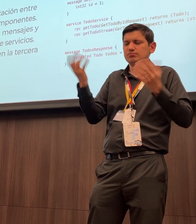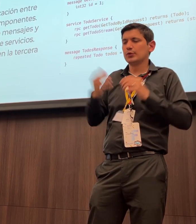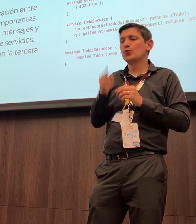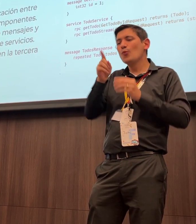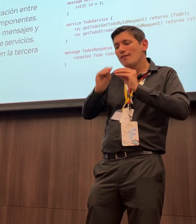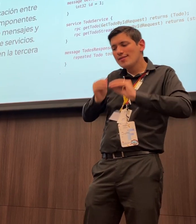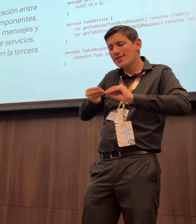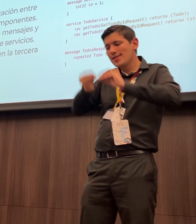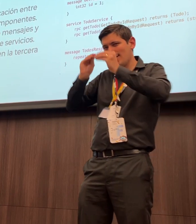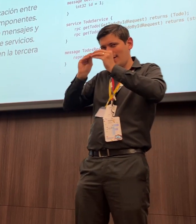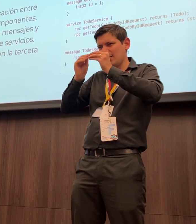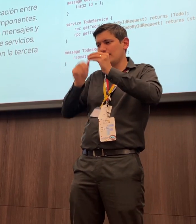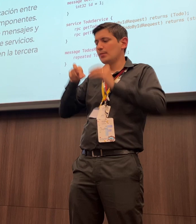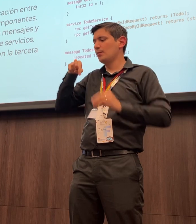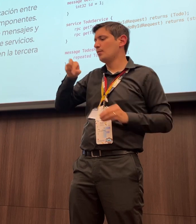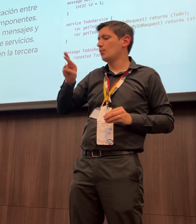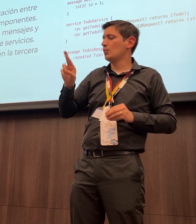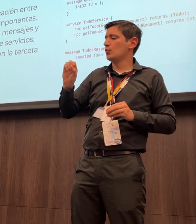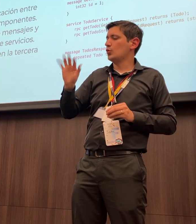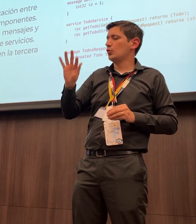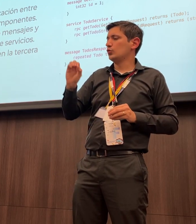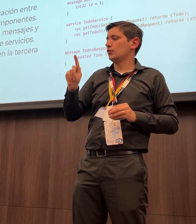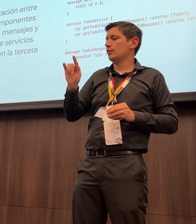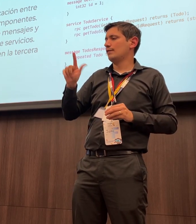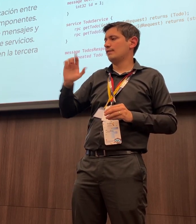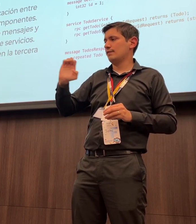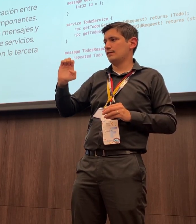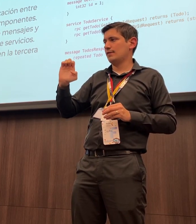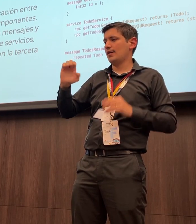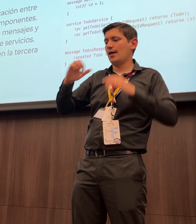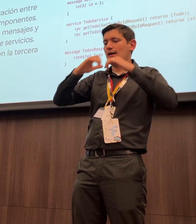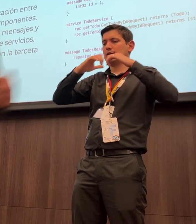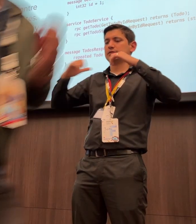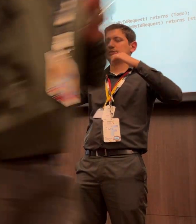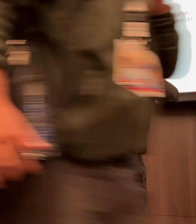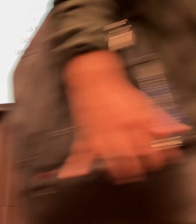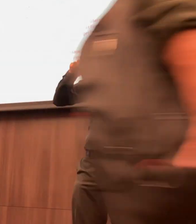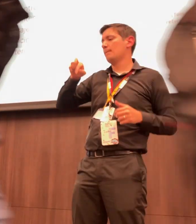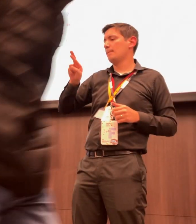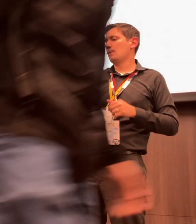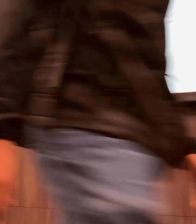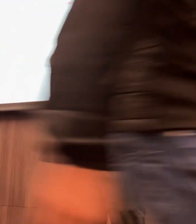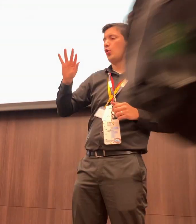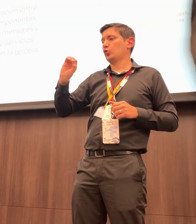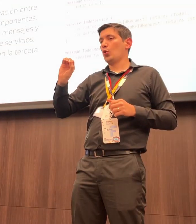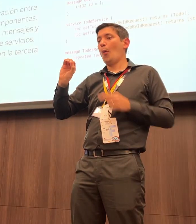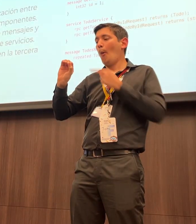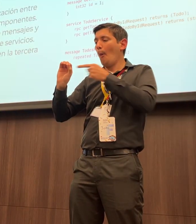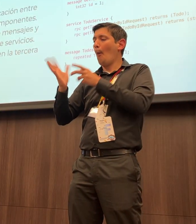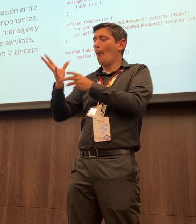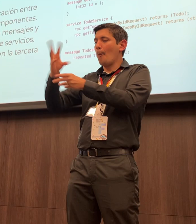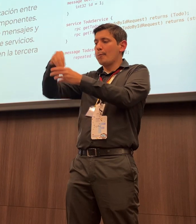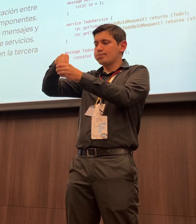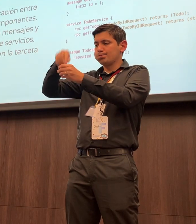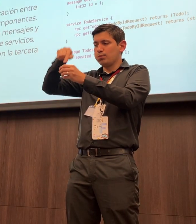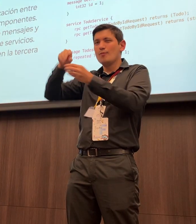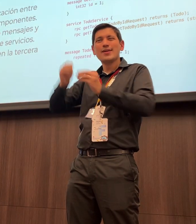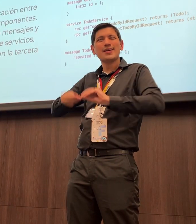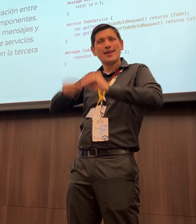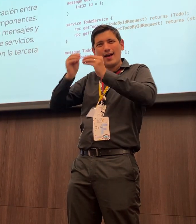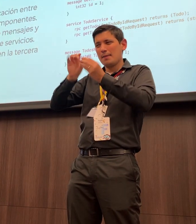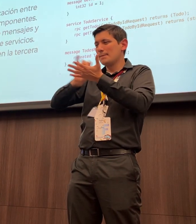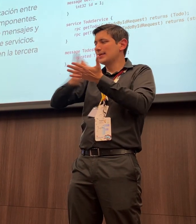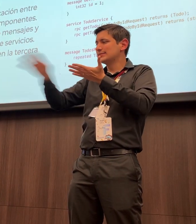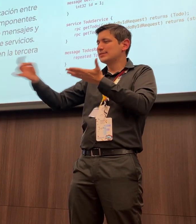es crear estos protofiles, básicamente el archivo proto, y dentro de él vamos a poder crear mensajes